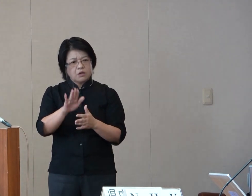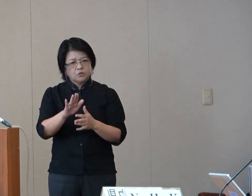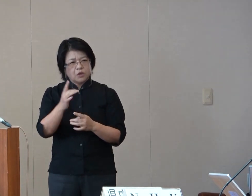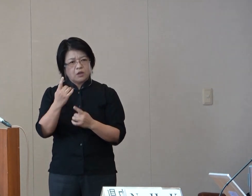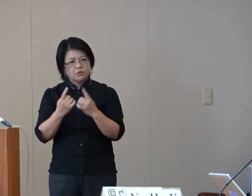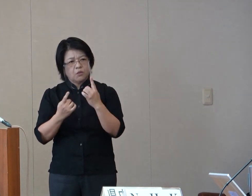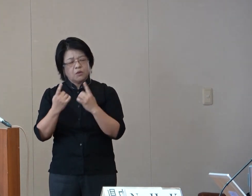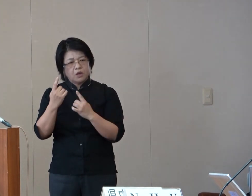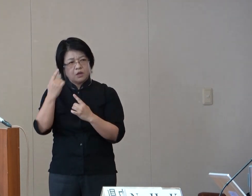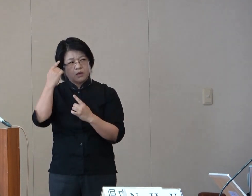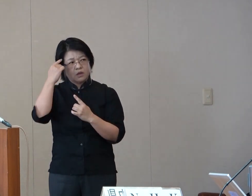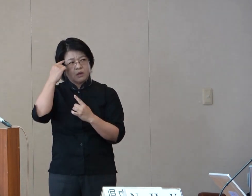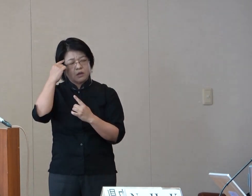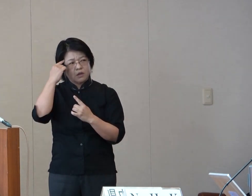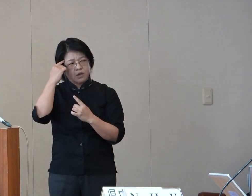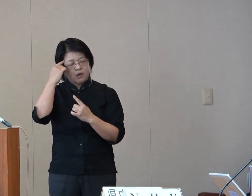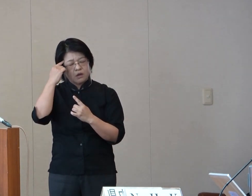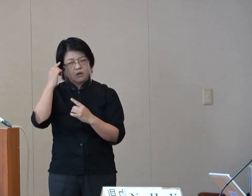ブーバー